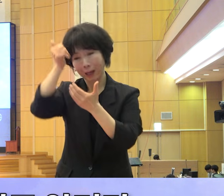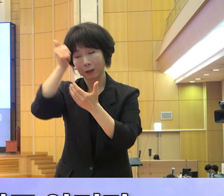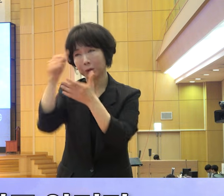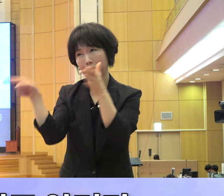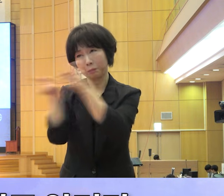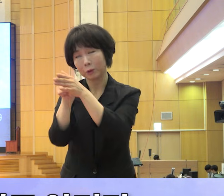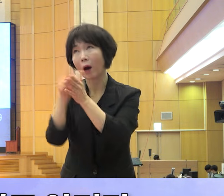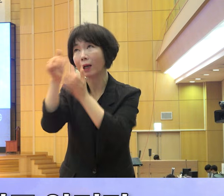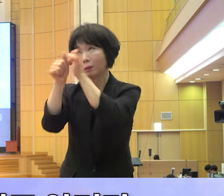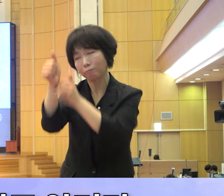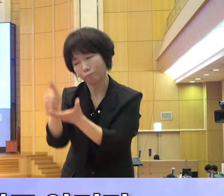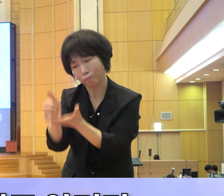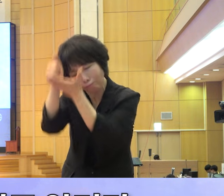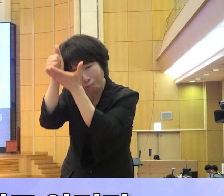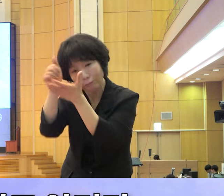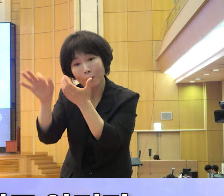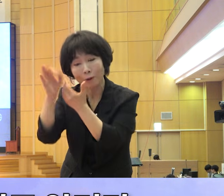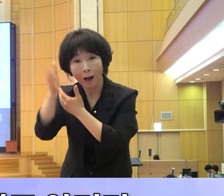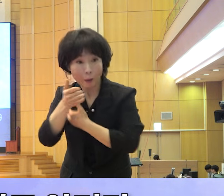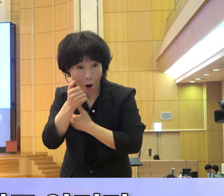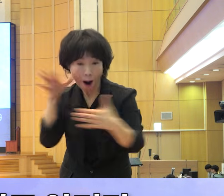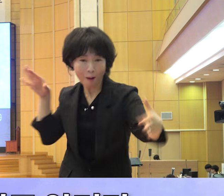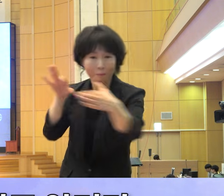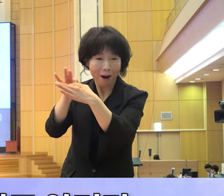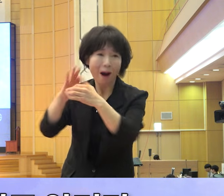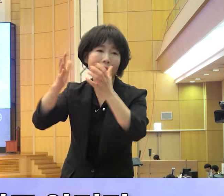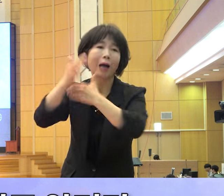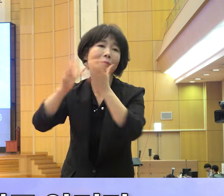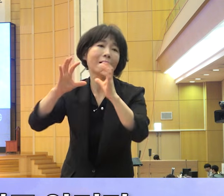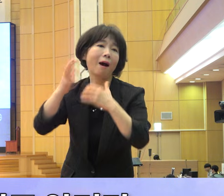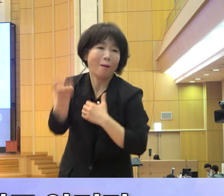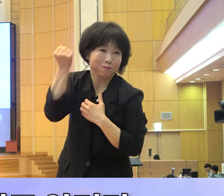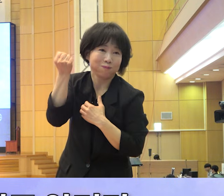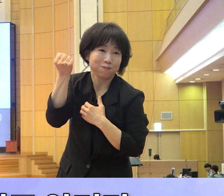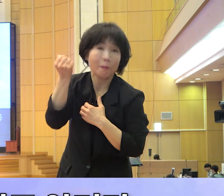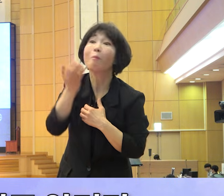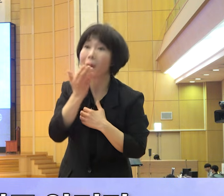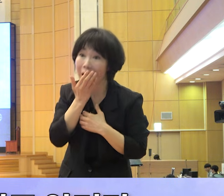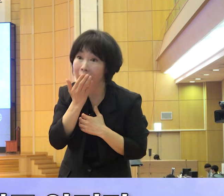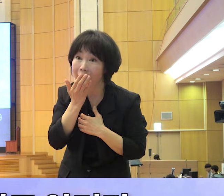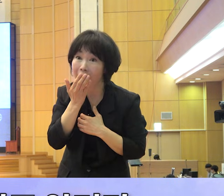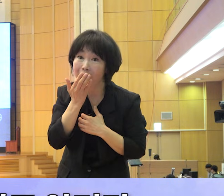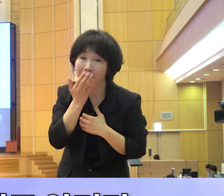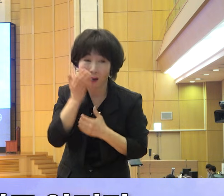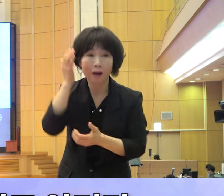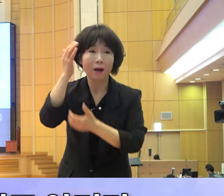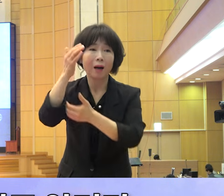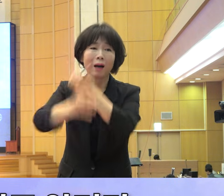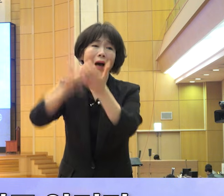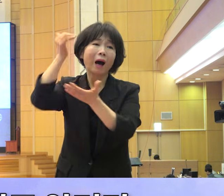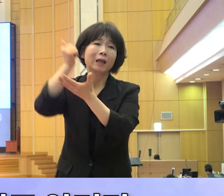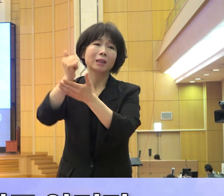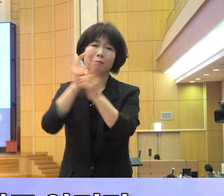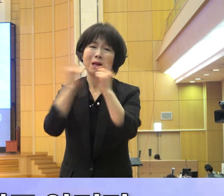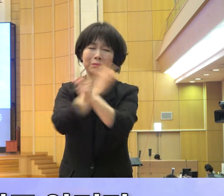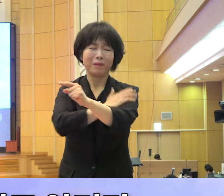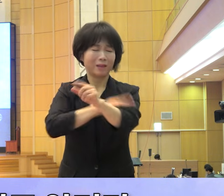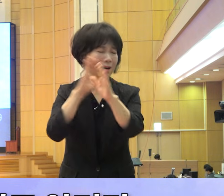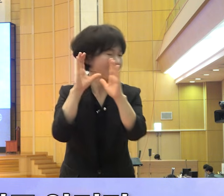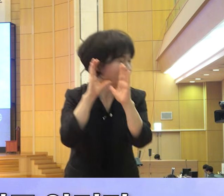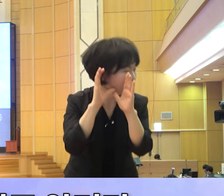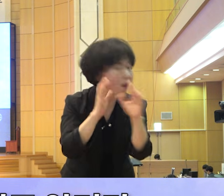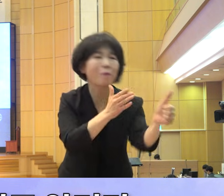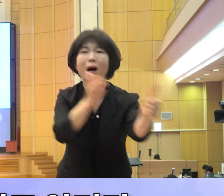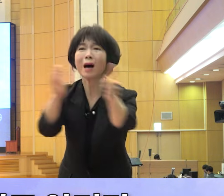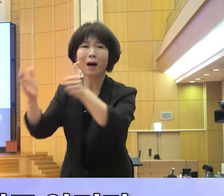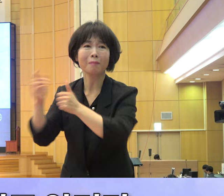하나님을 믿고 섬기면 하나님의 백성들인데 여호와의 말씀을 들으라 그랬잖아요.